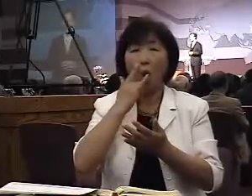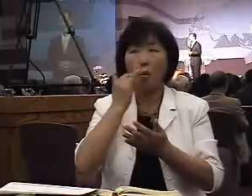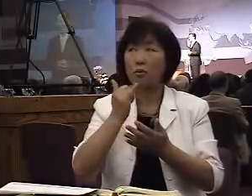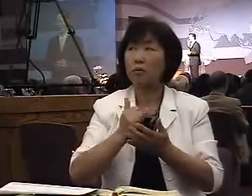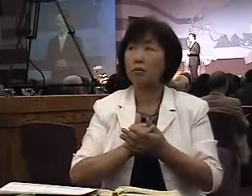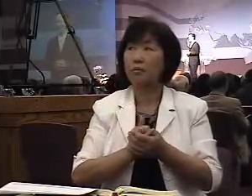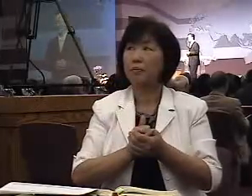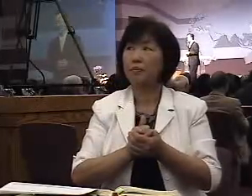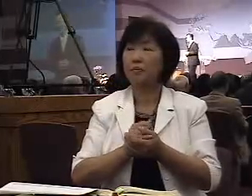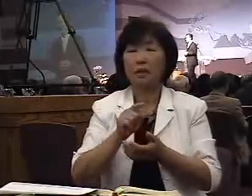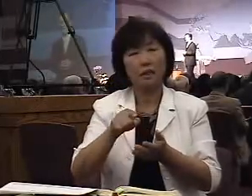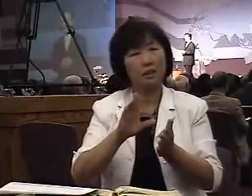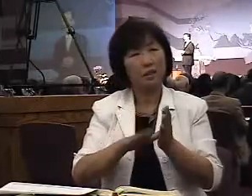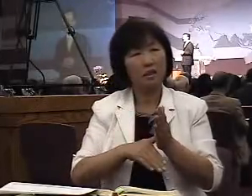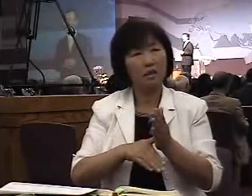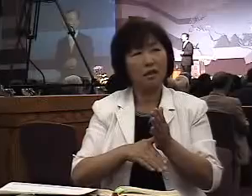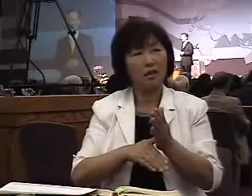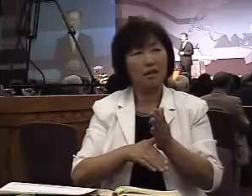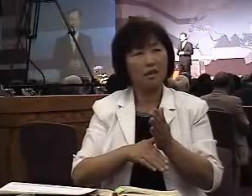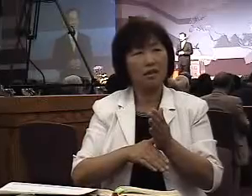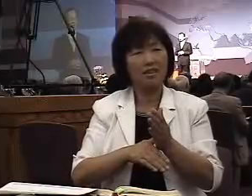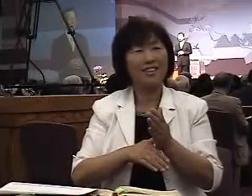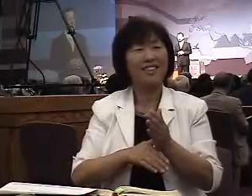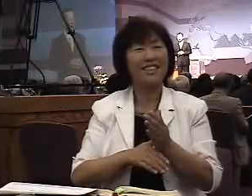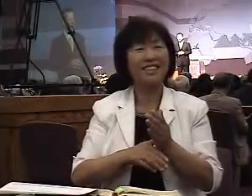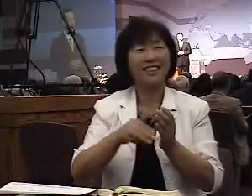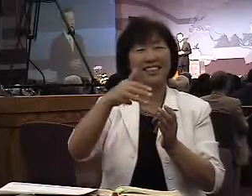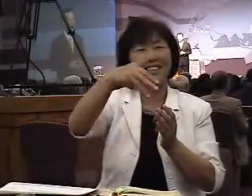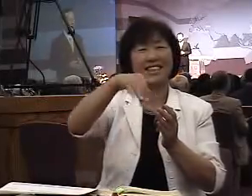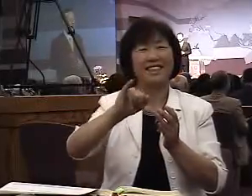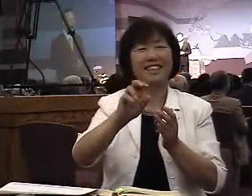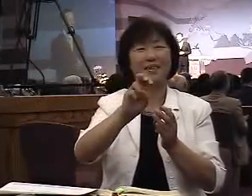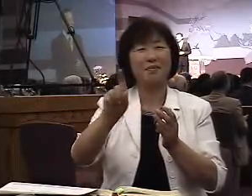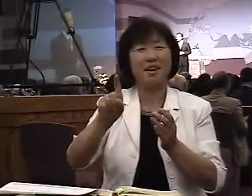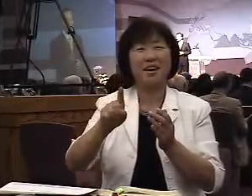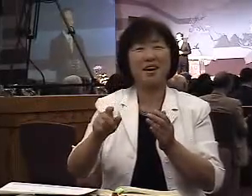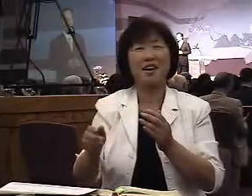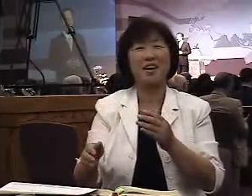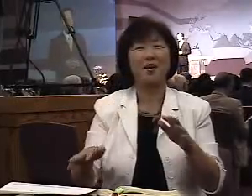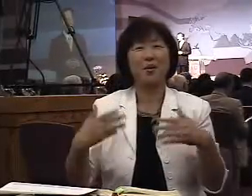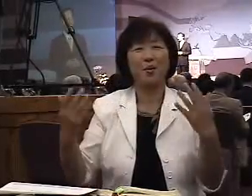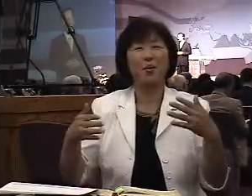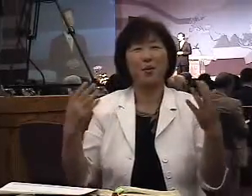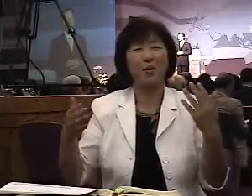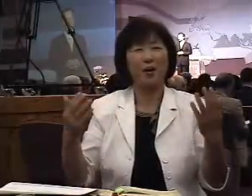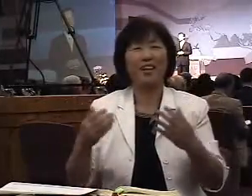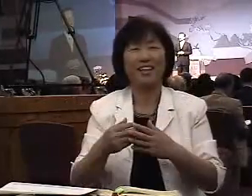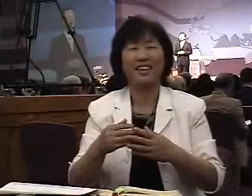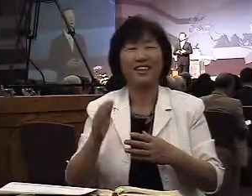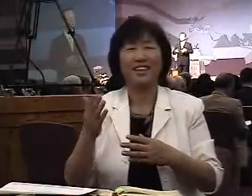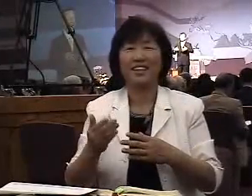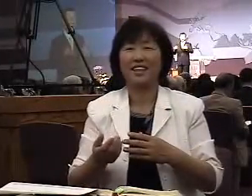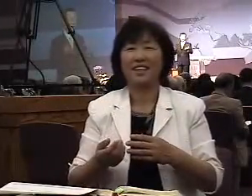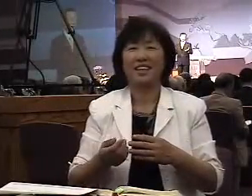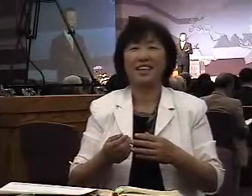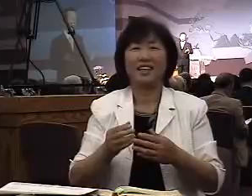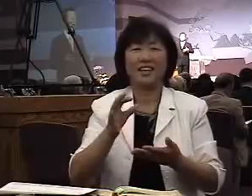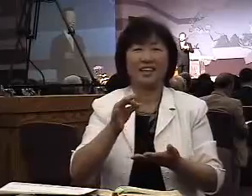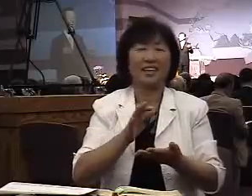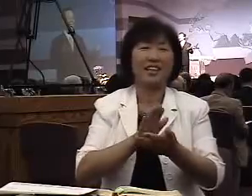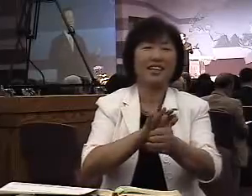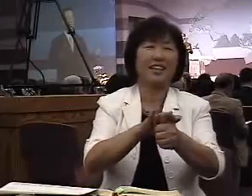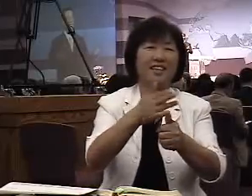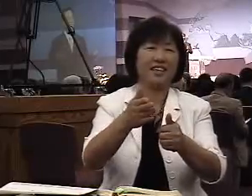엄마들이 이때 좀 치마 바람을 날려야 합니다. 적극적으로 가셔서 이거 빨리 해주셔야 돼요. 빨리 하고요. 그리고 좀 도네이션을